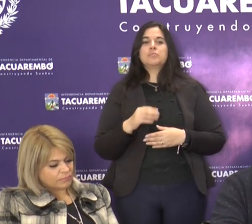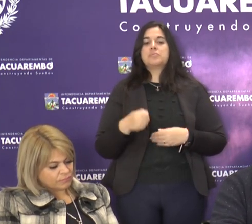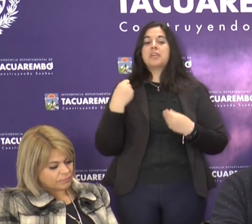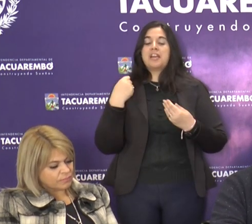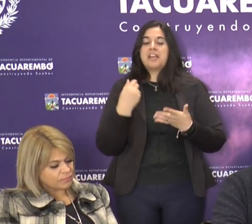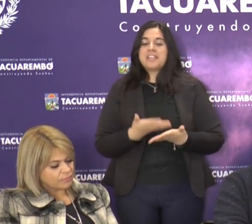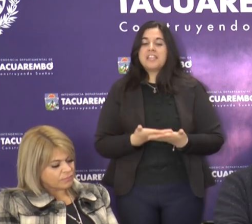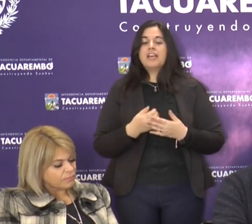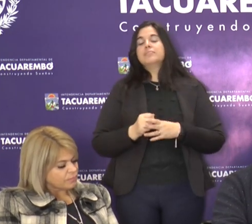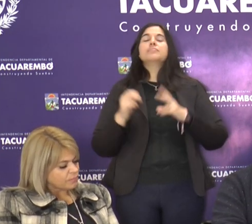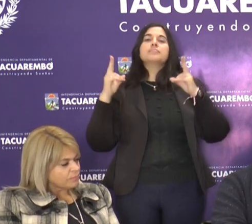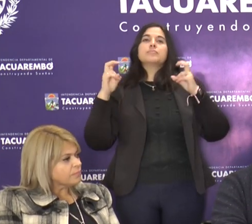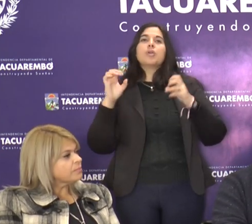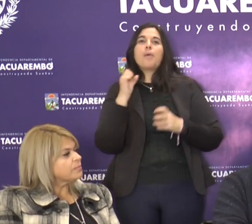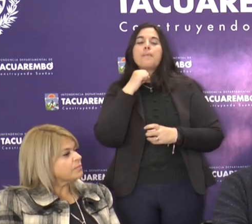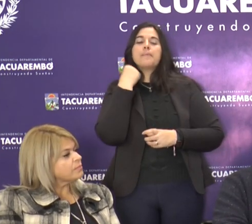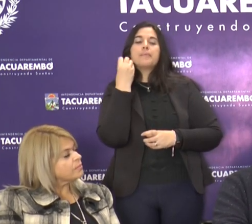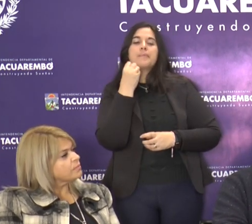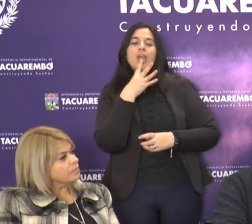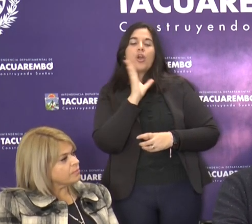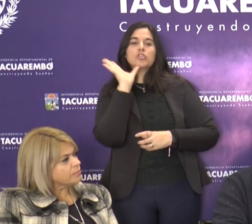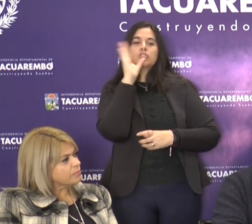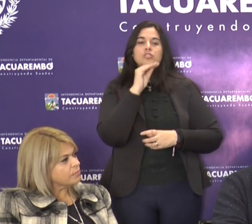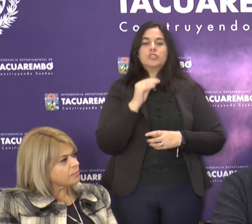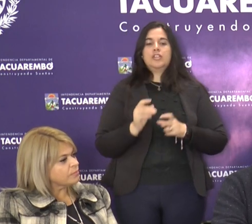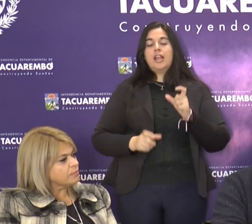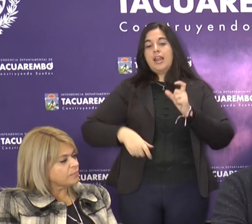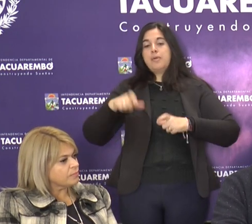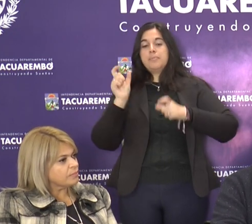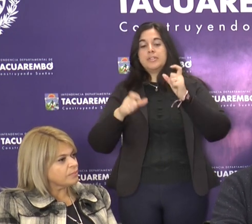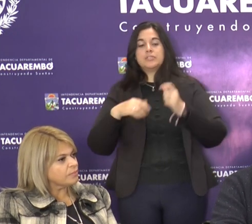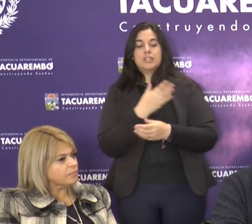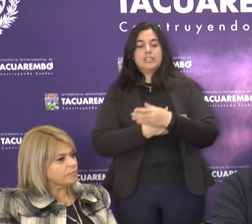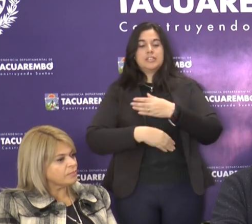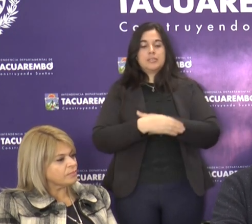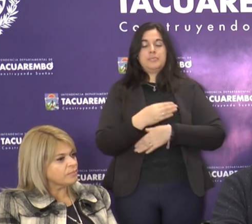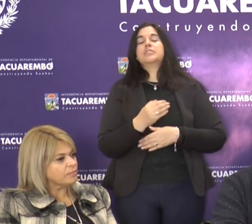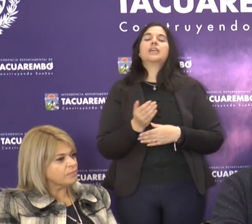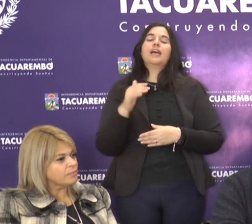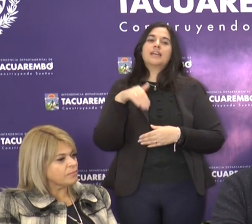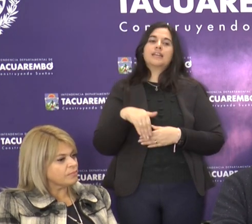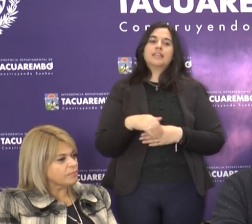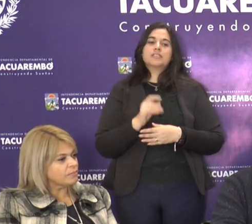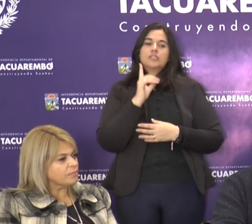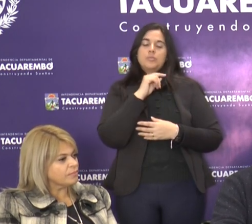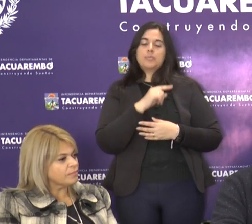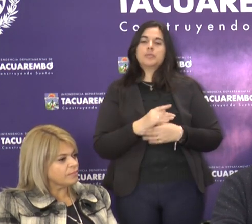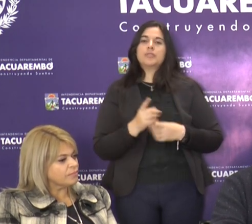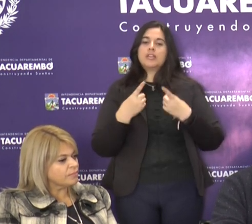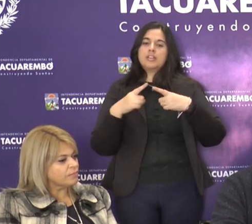beneficio, indudablemente mejorará la calidad de vida de nuestras personas con discapacidad, con las